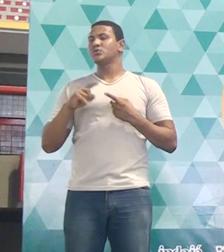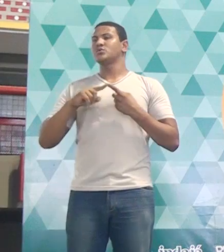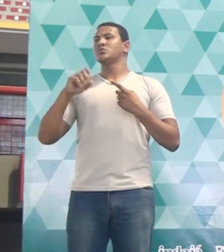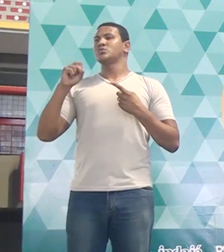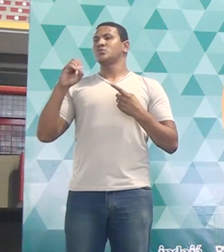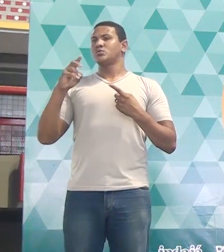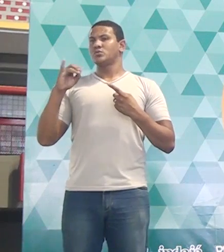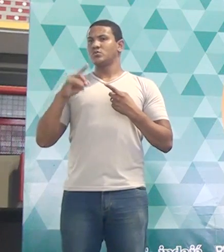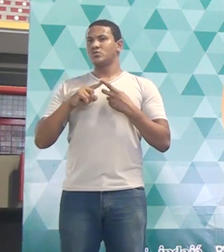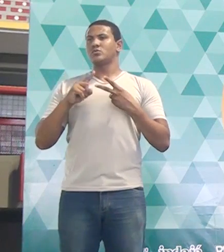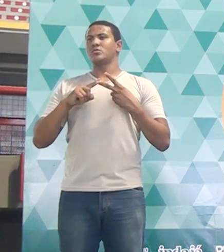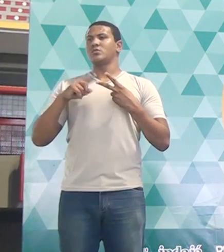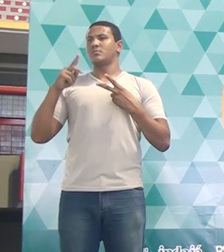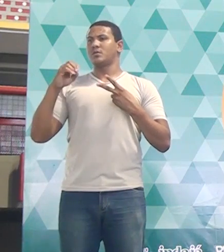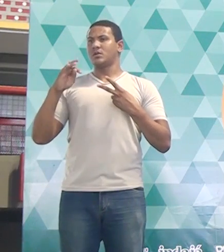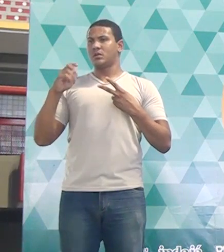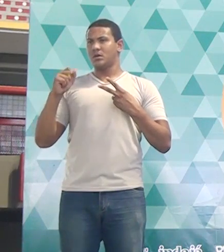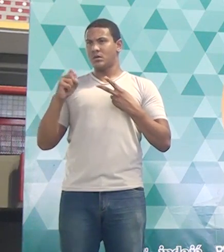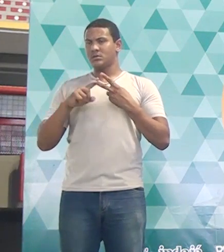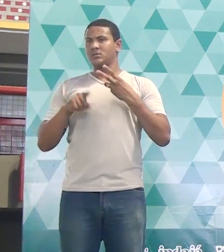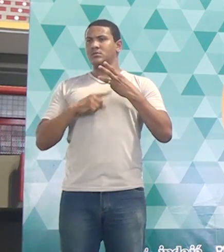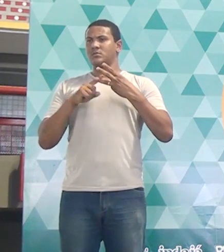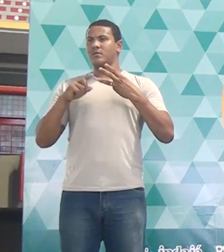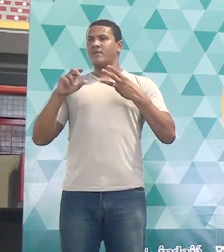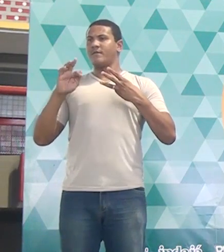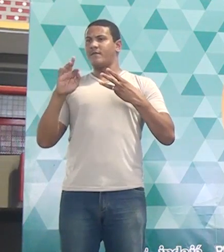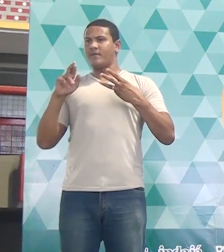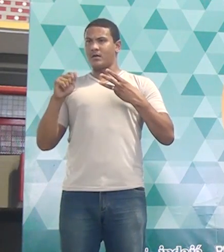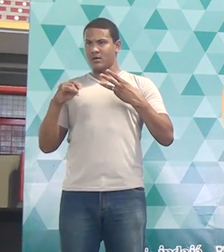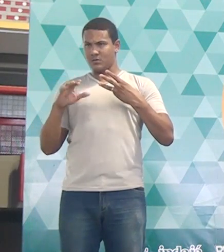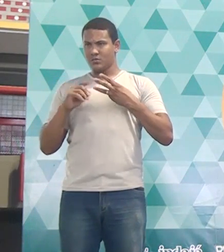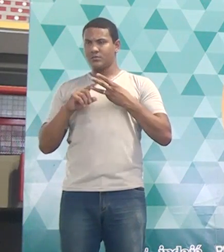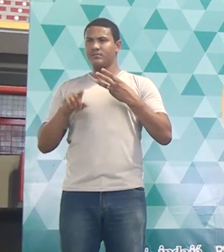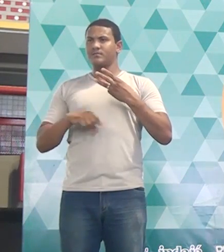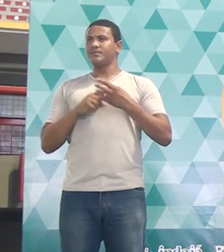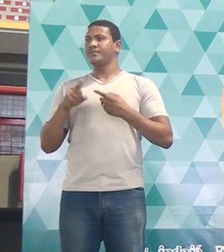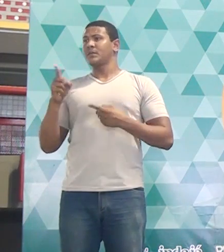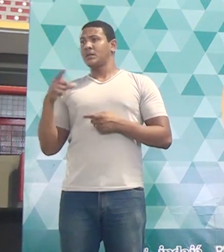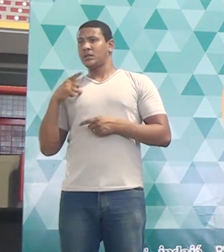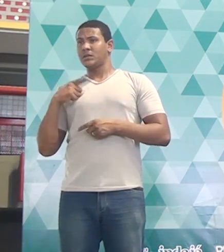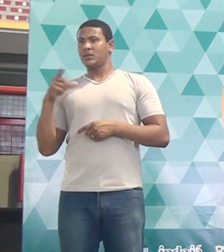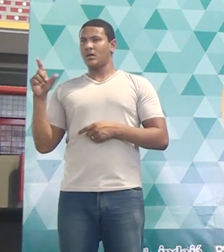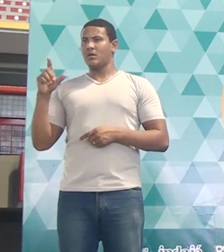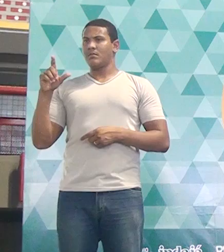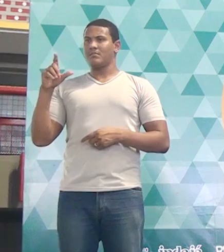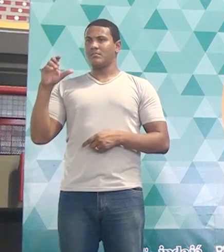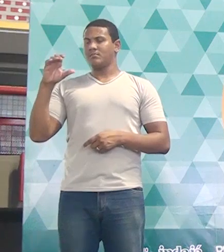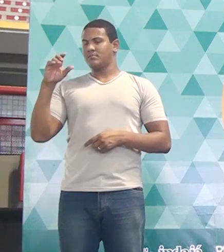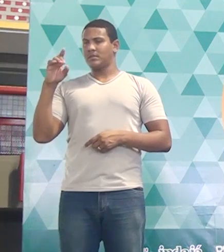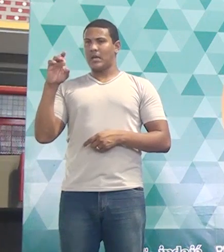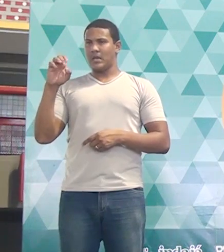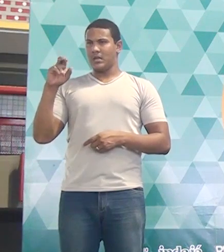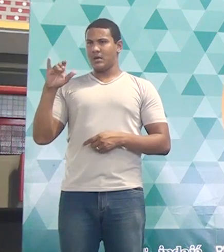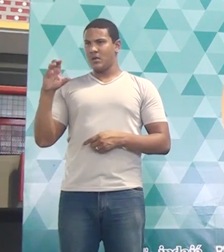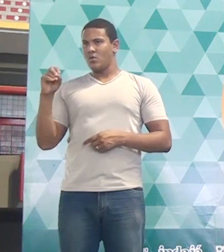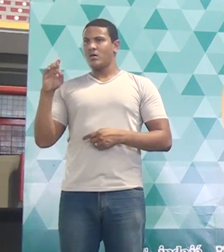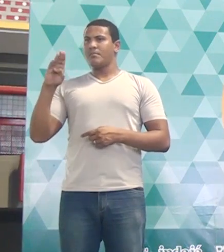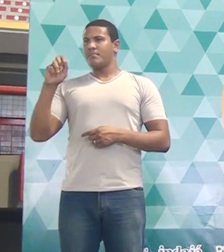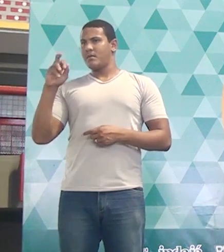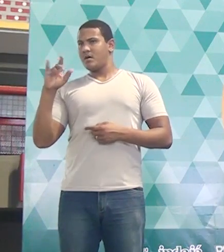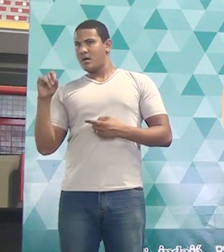potássio, rubídio, césio e frâncio. 2A, berílio, magnésio, cálcio, estrôncio, bário e rádio. Tem que decorar isso,